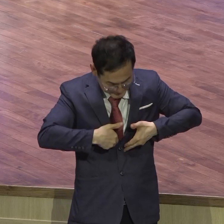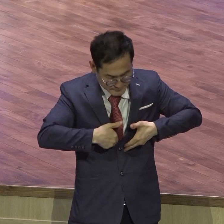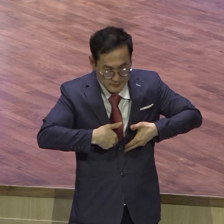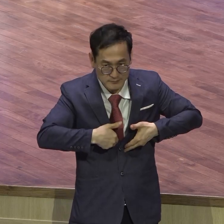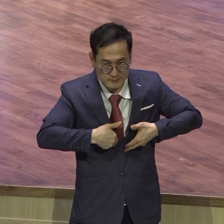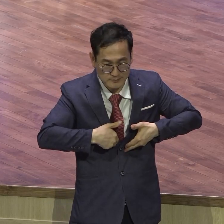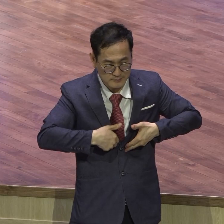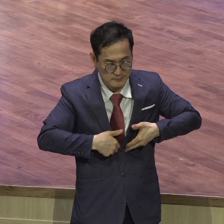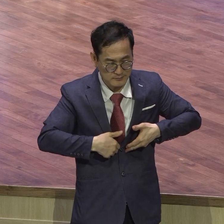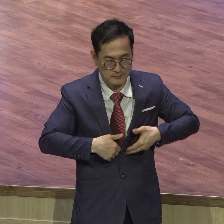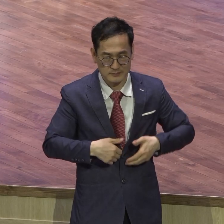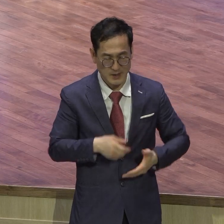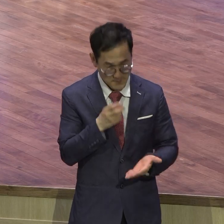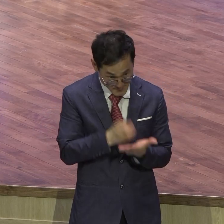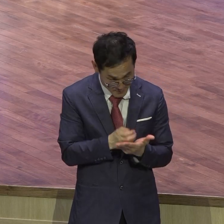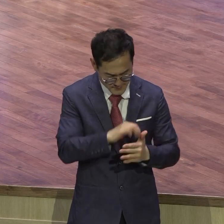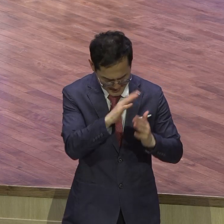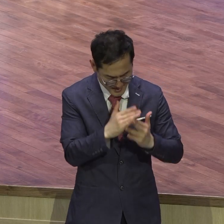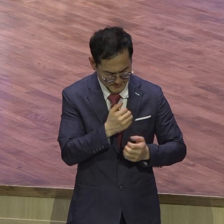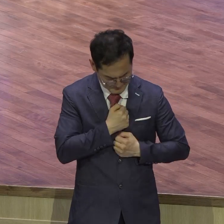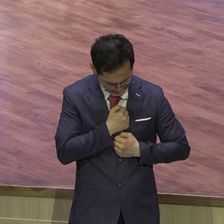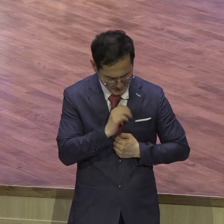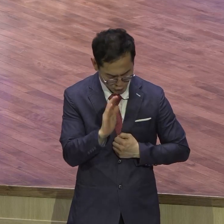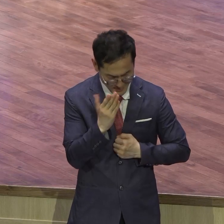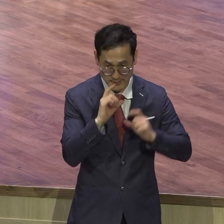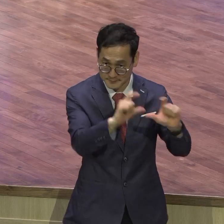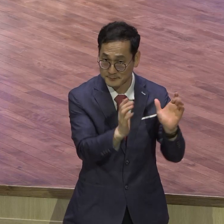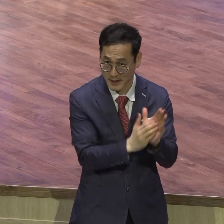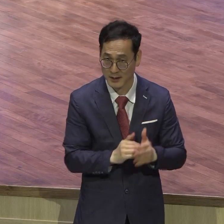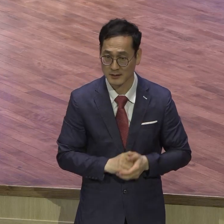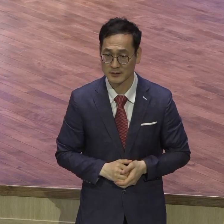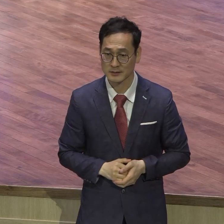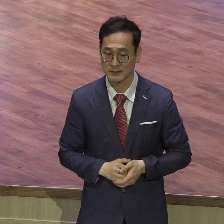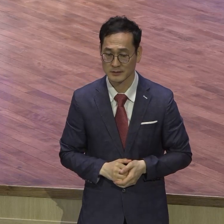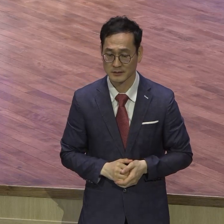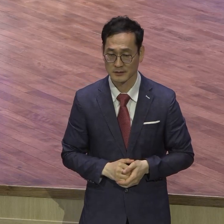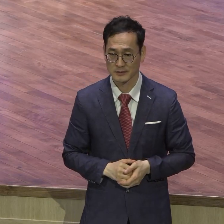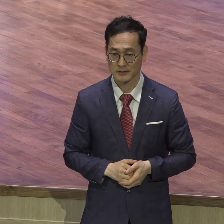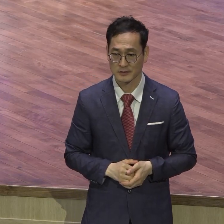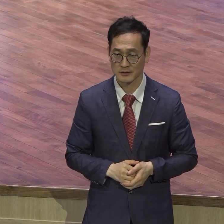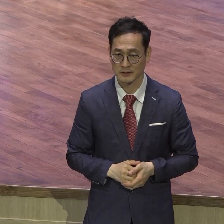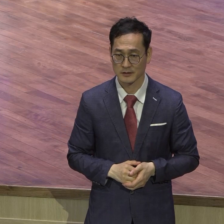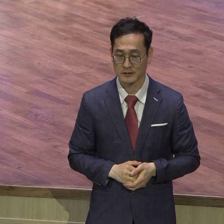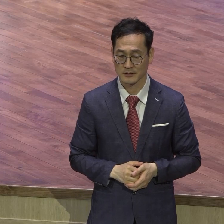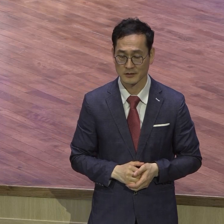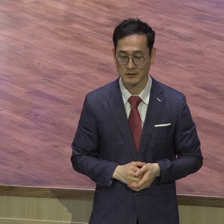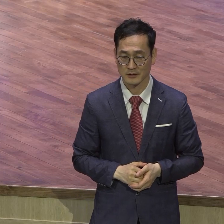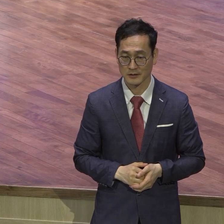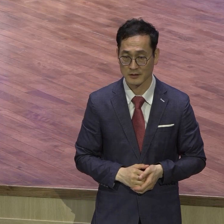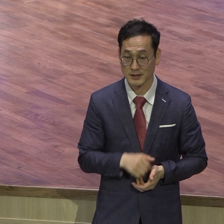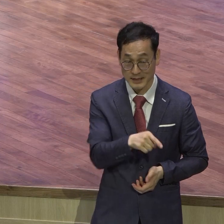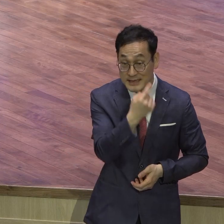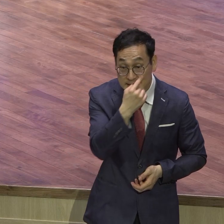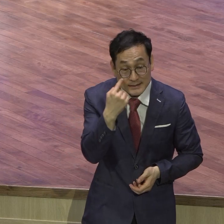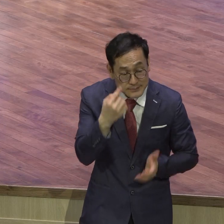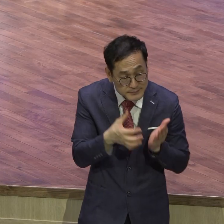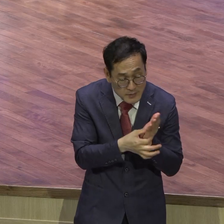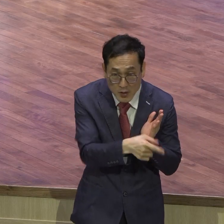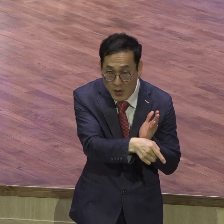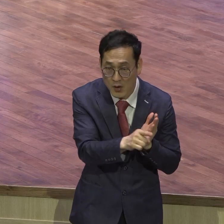지켜야 할 말씀을 다 주셨어요 그리고 그 은약 성취를 위해서 이 플랫폼으로 뭘 만들었냐 성막을 지어라